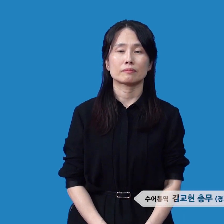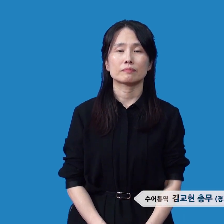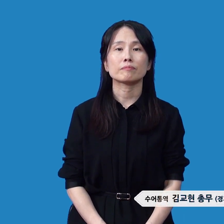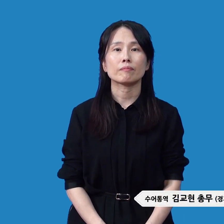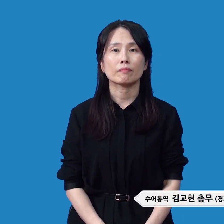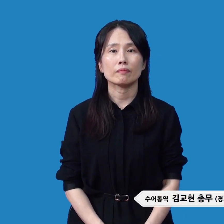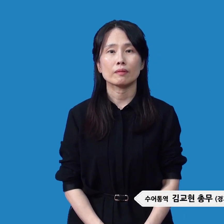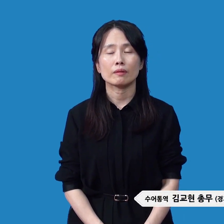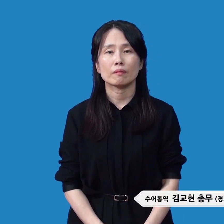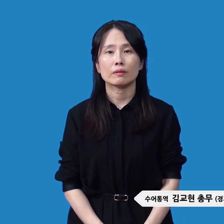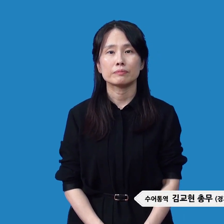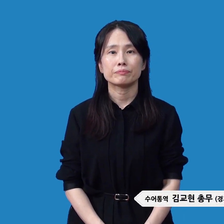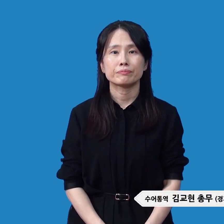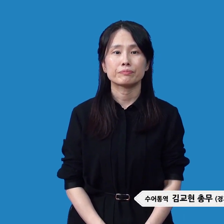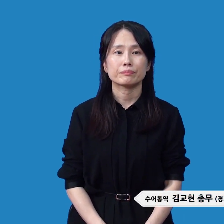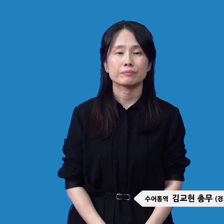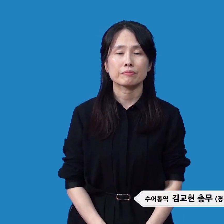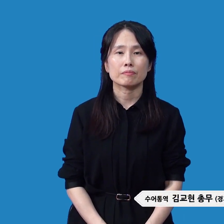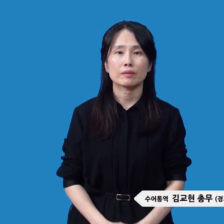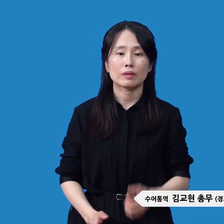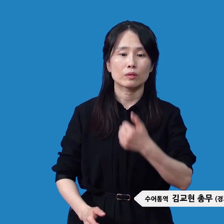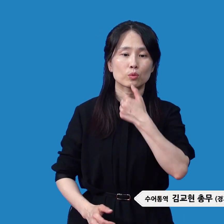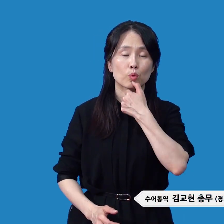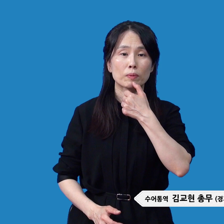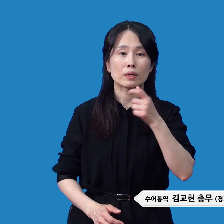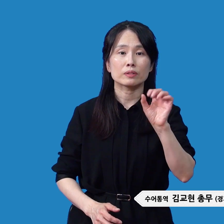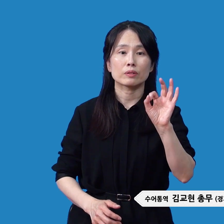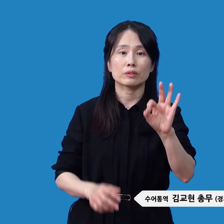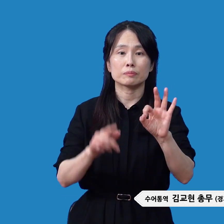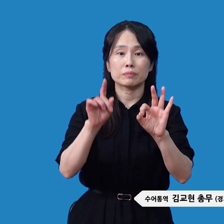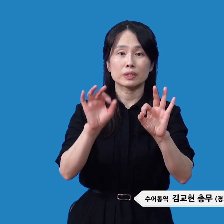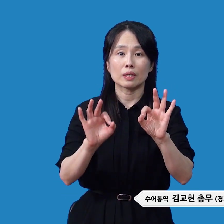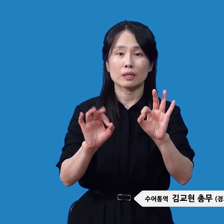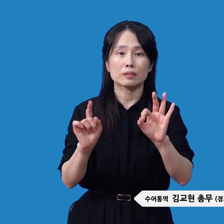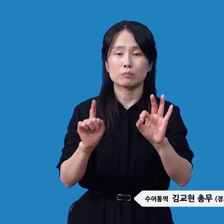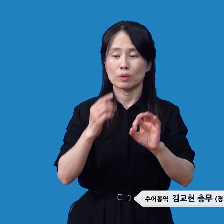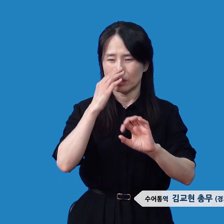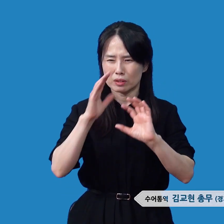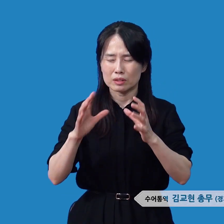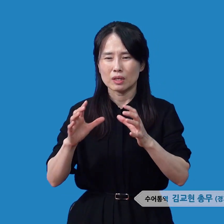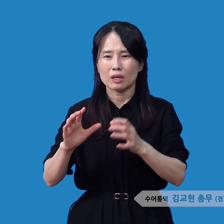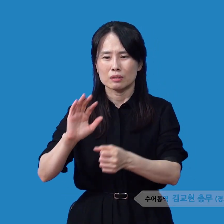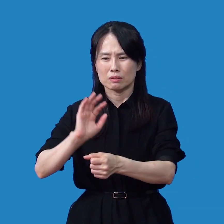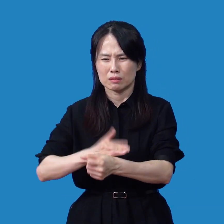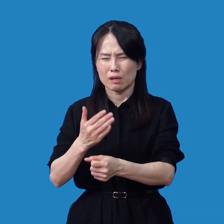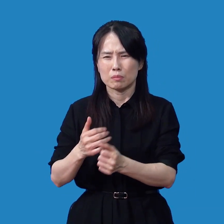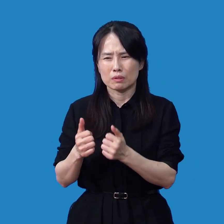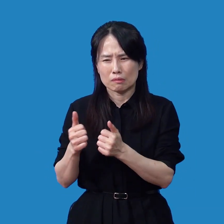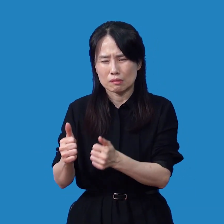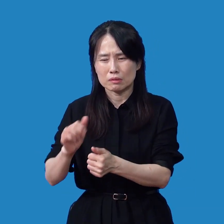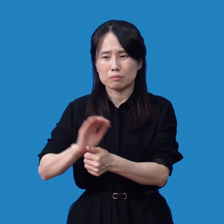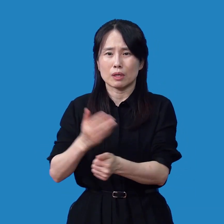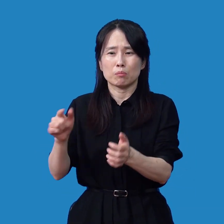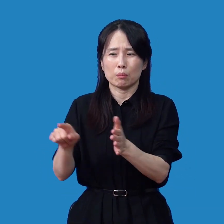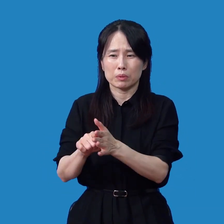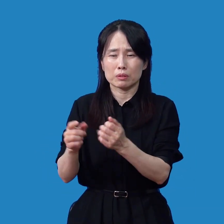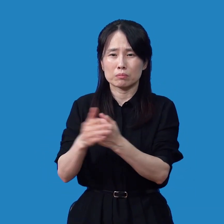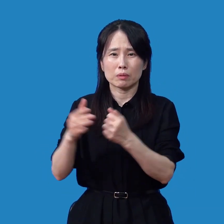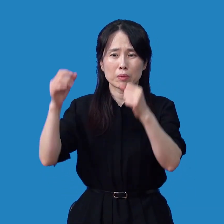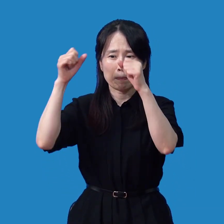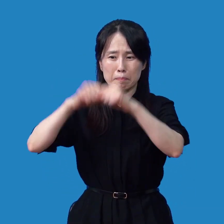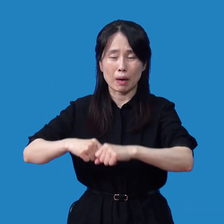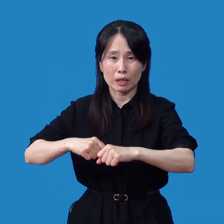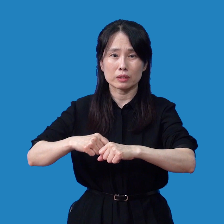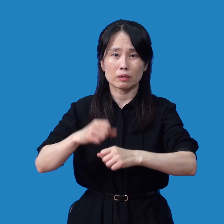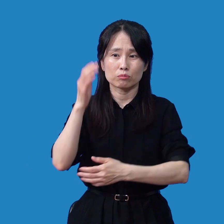지난 이 10장에서 이스라엘은 잘못된 열심과 잘못된 믿음 때문에 망했다고